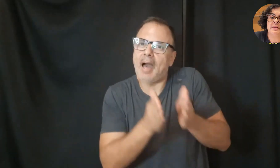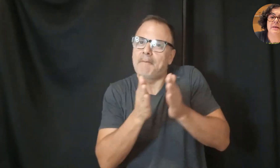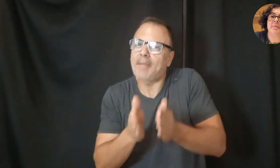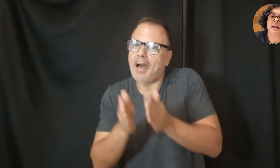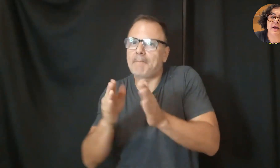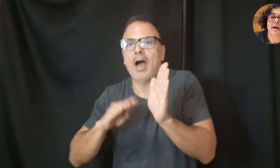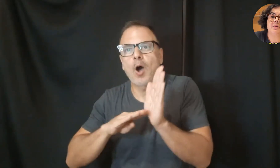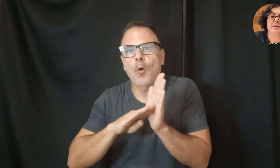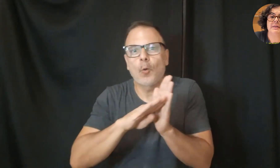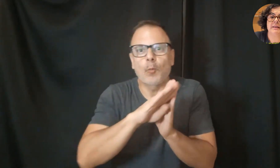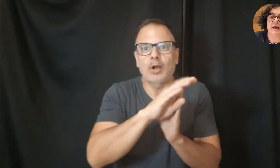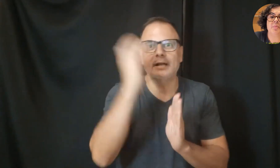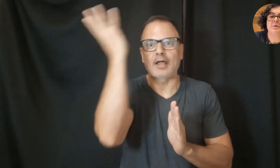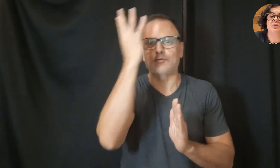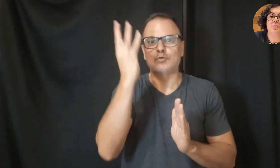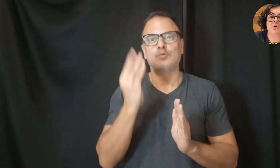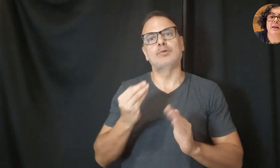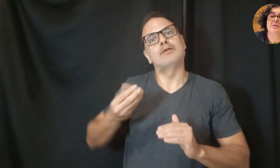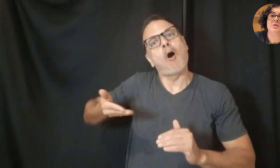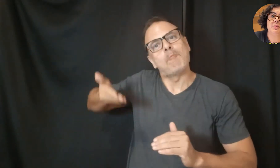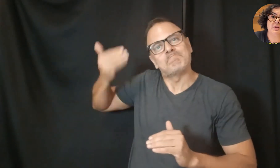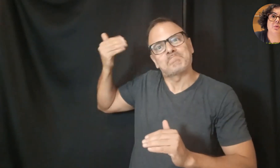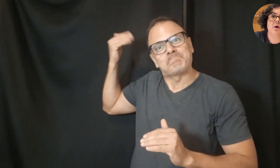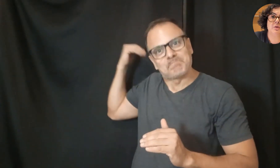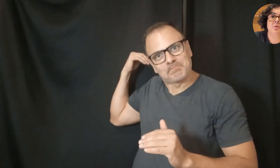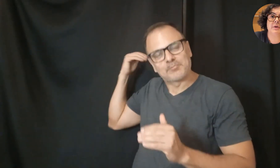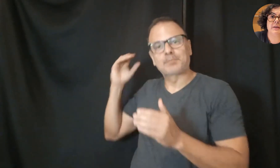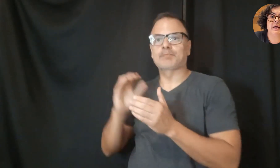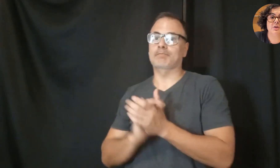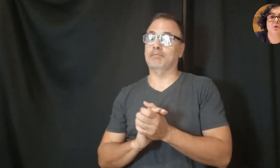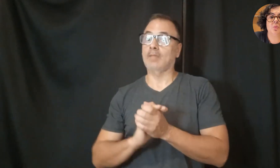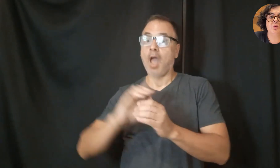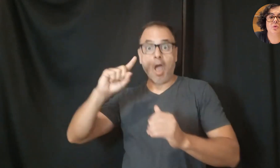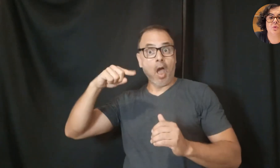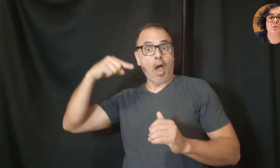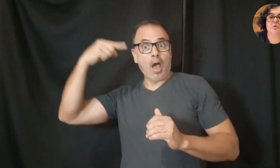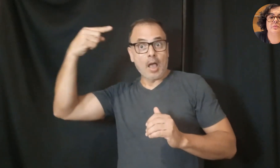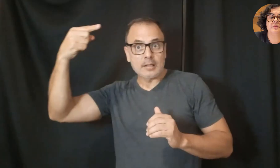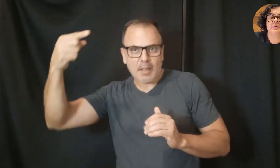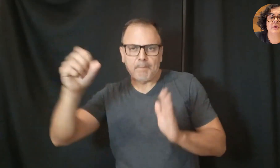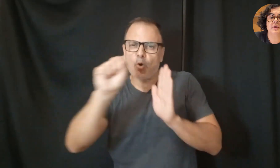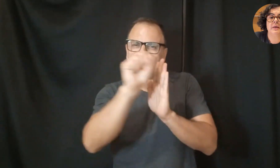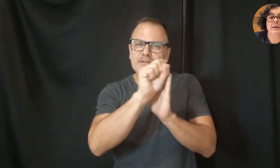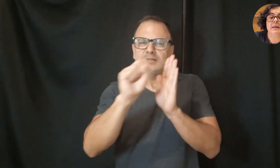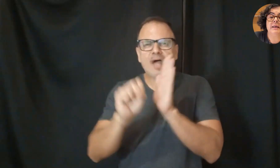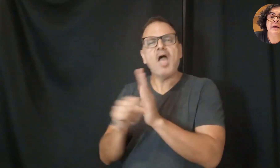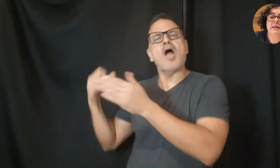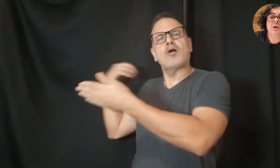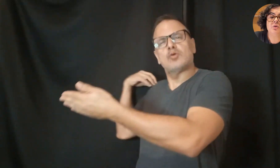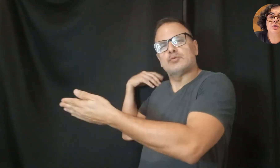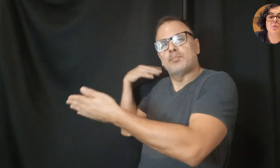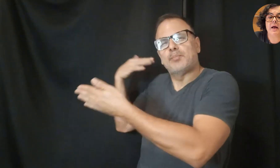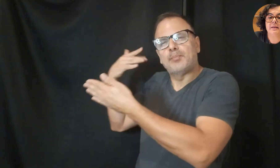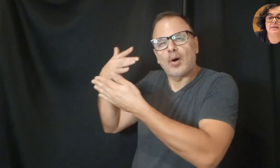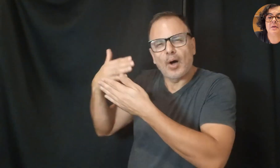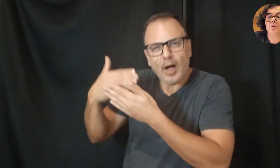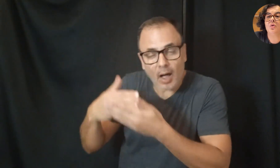que marcaram as etapas do progresso espiritual da humanidade como um todo. E aí, continuadas ao longo